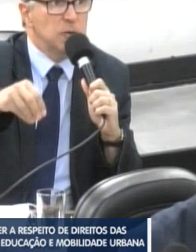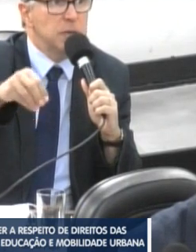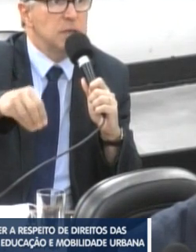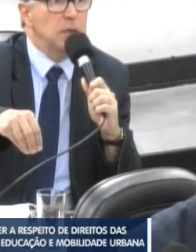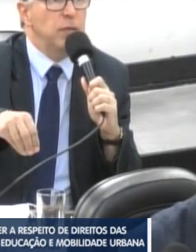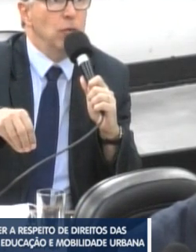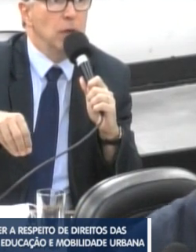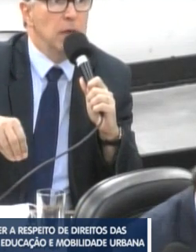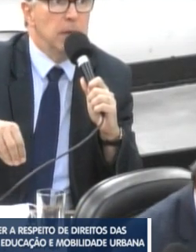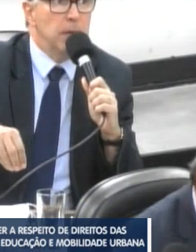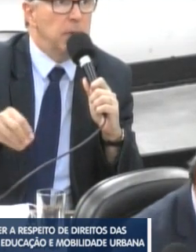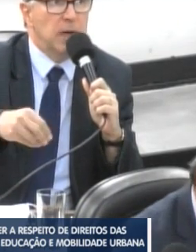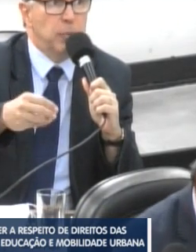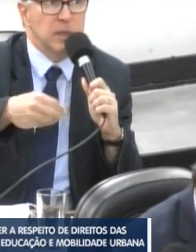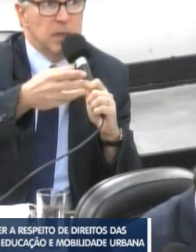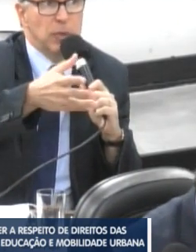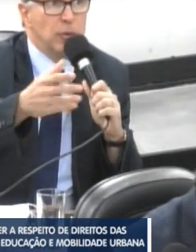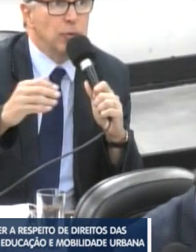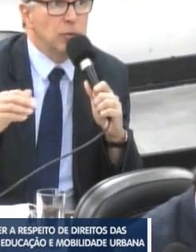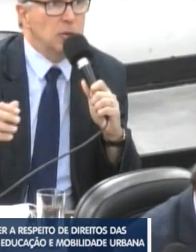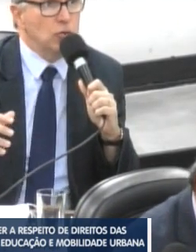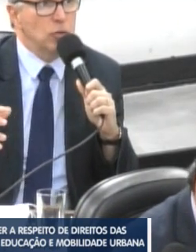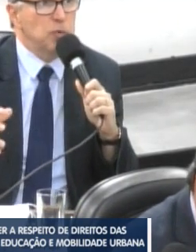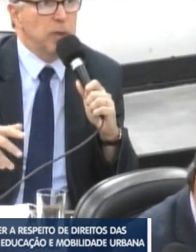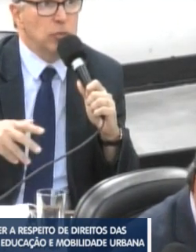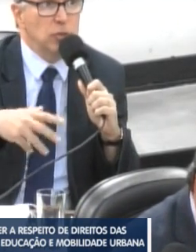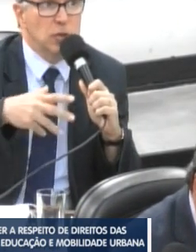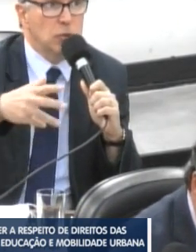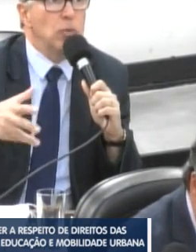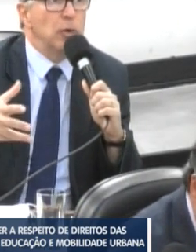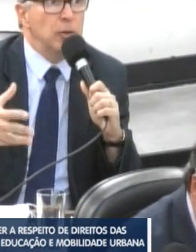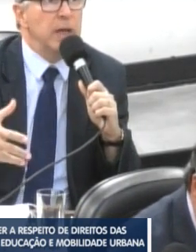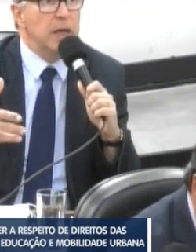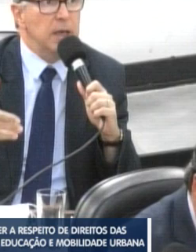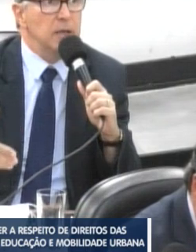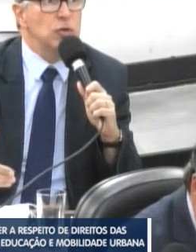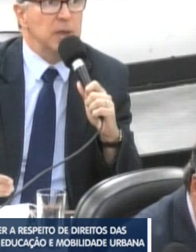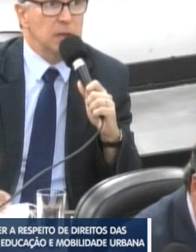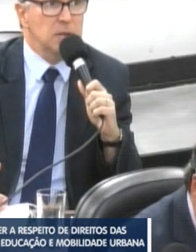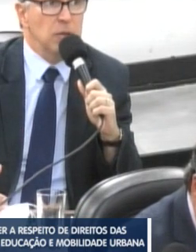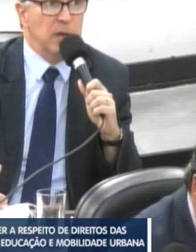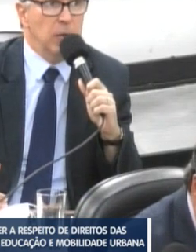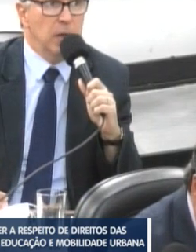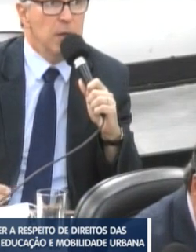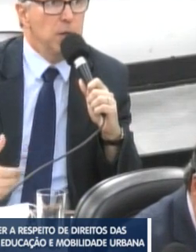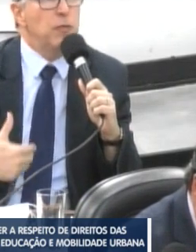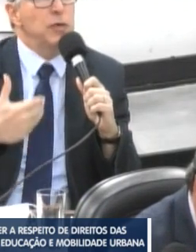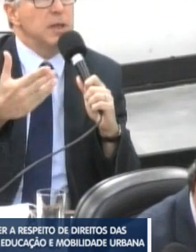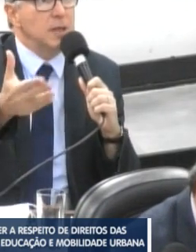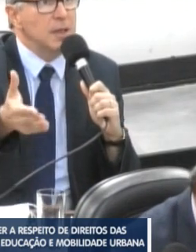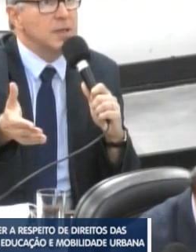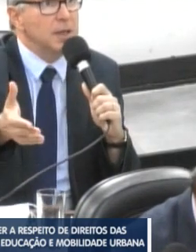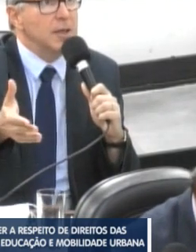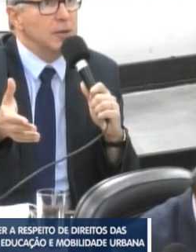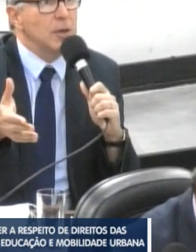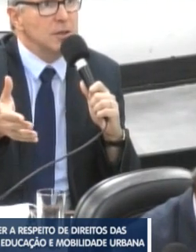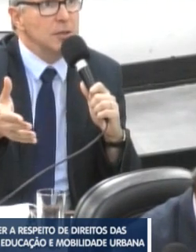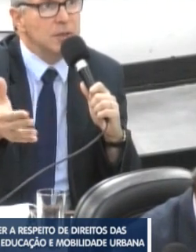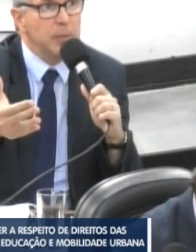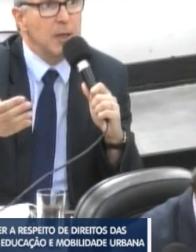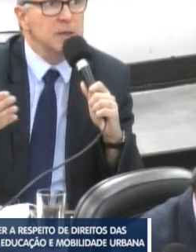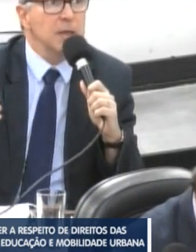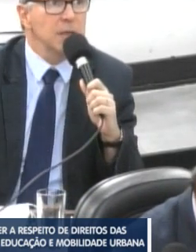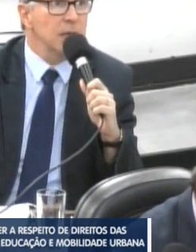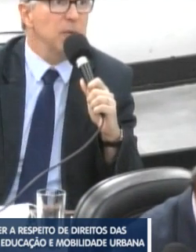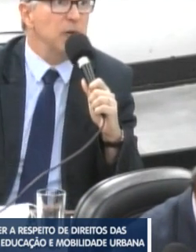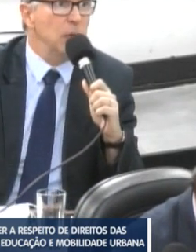auxiliar específico para, por exemplo, aluno com transtorno do espectro autista, ou um aluno que requeresse uma atenção maior. E eu fui até a Secretaria de Educação,